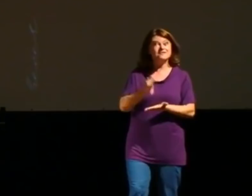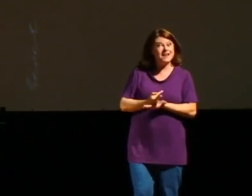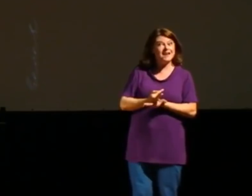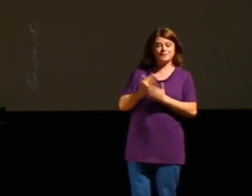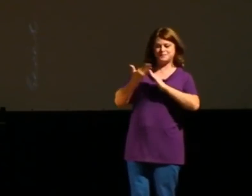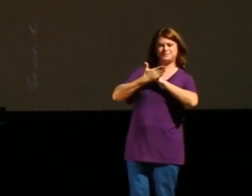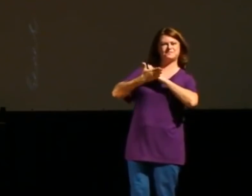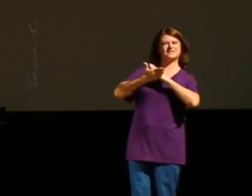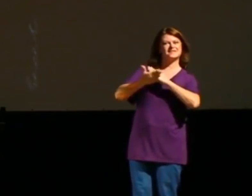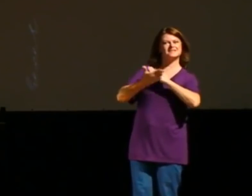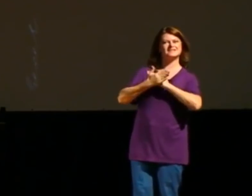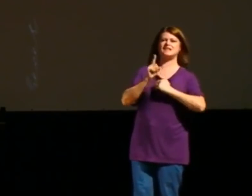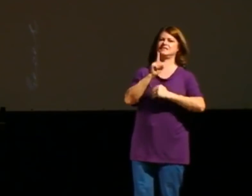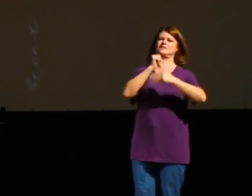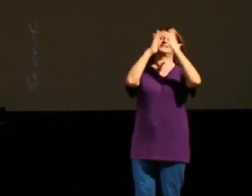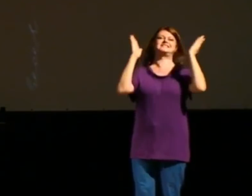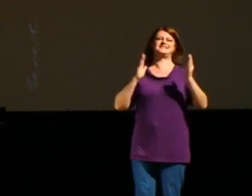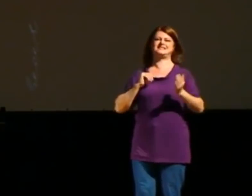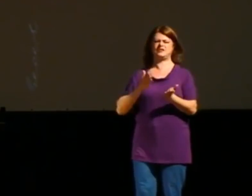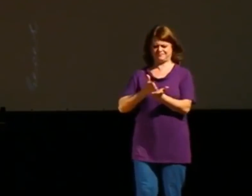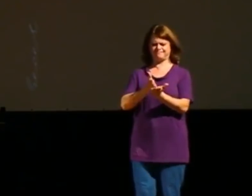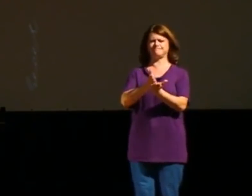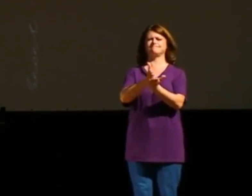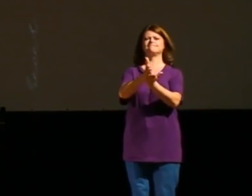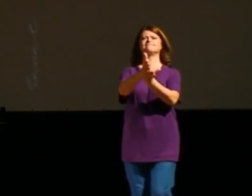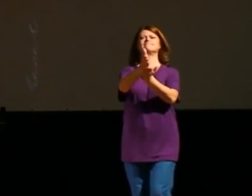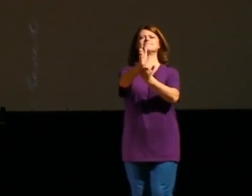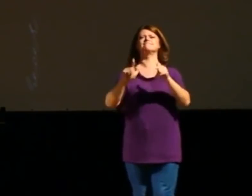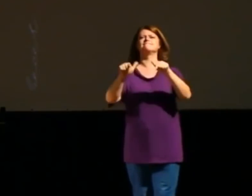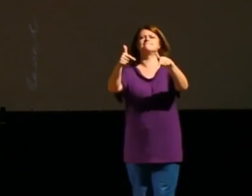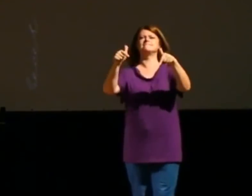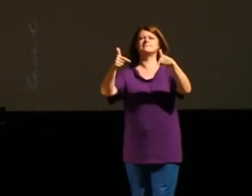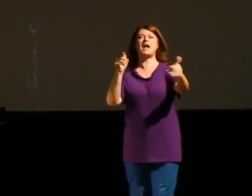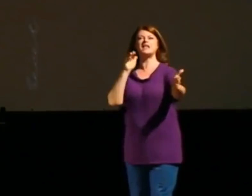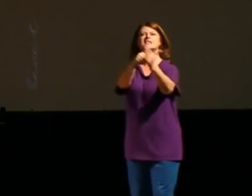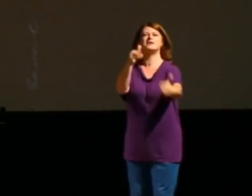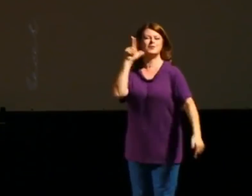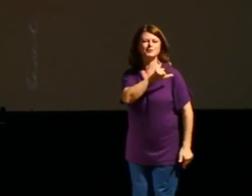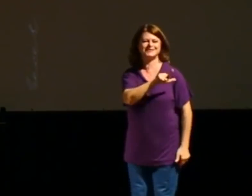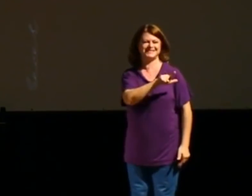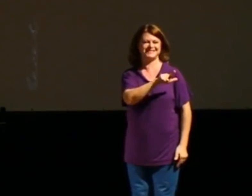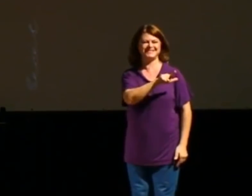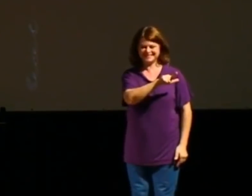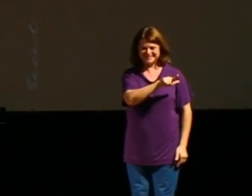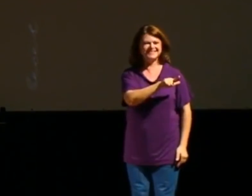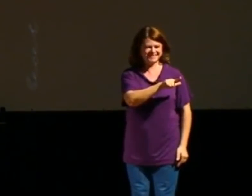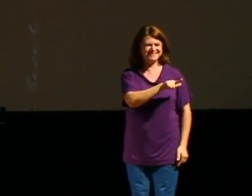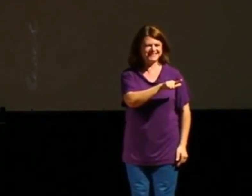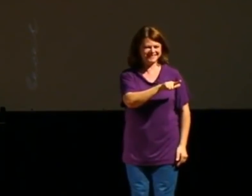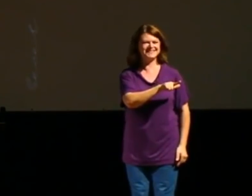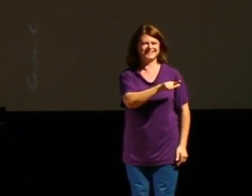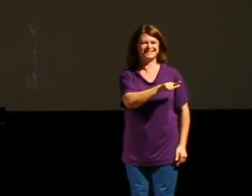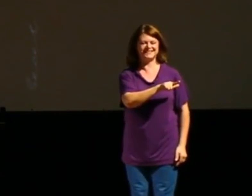não percebem, mas o seu coração sabe que vai encontrar ali na frente. E esses